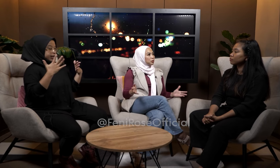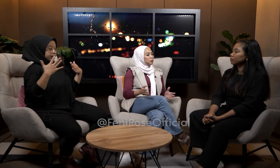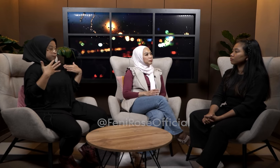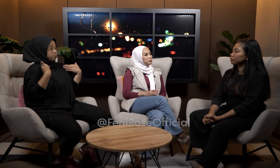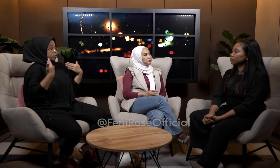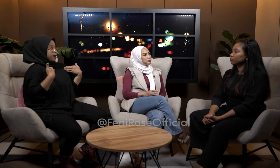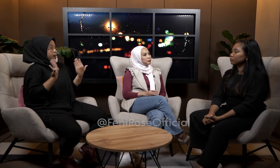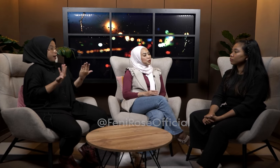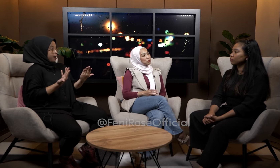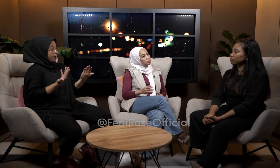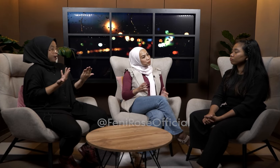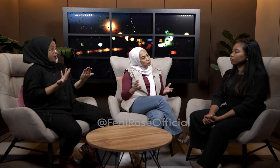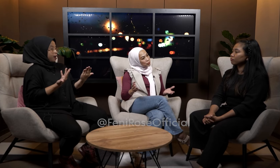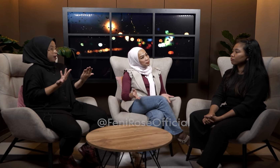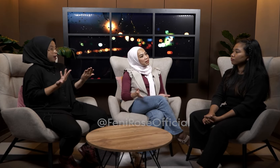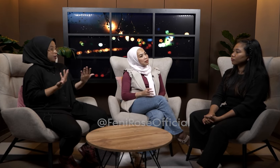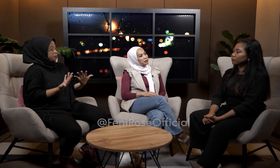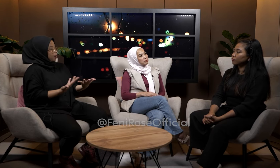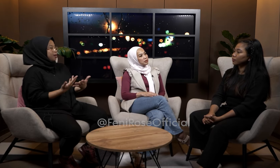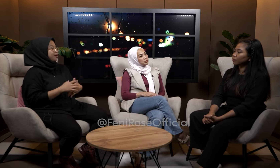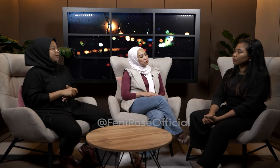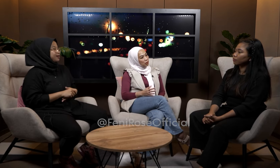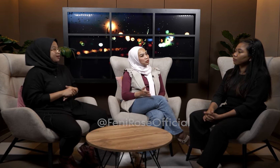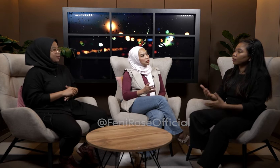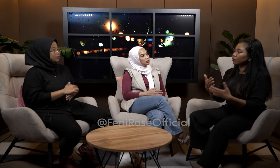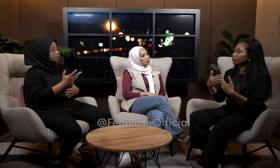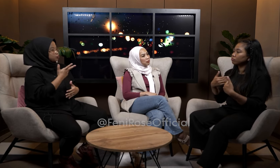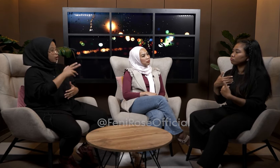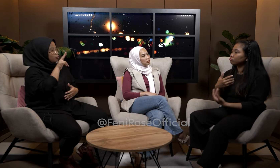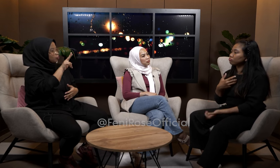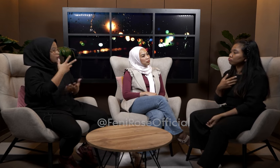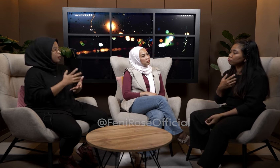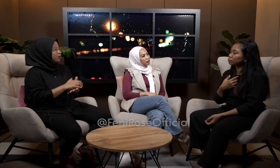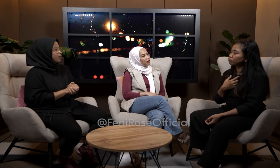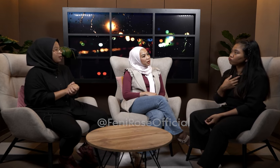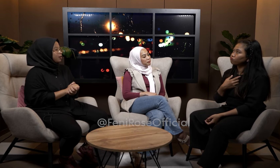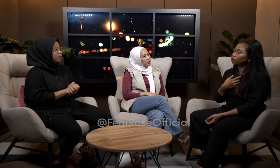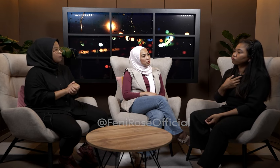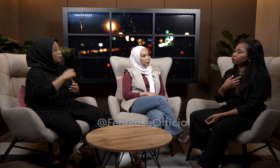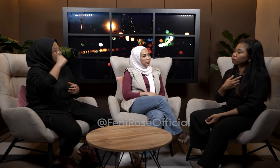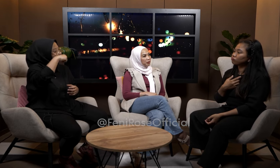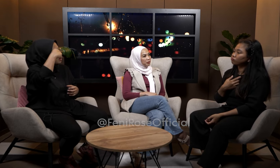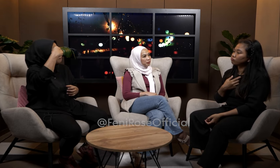gitu itu gimana Masih suka nonton gitu enggak film atau